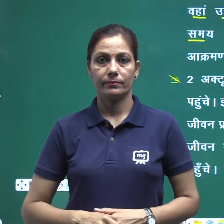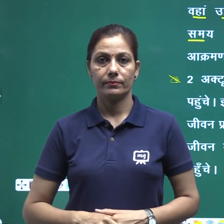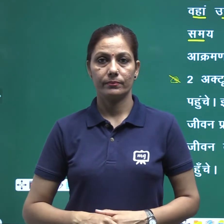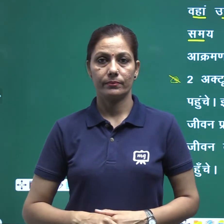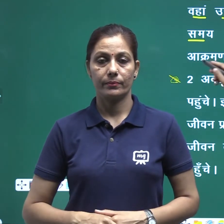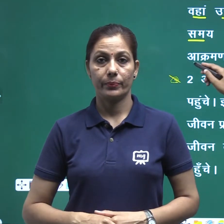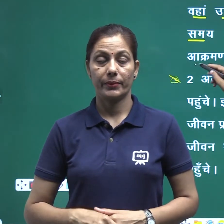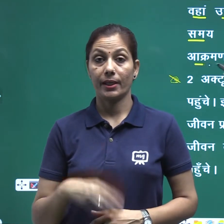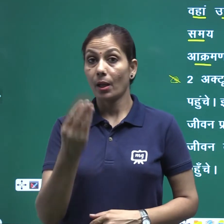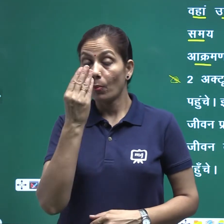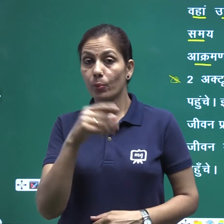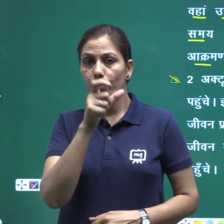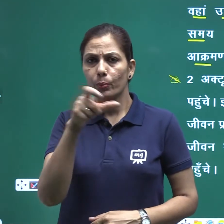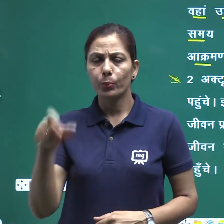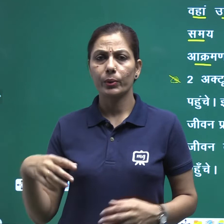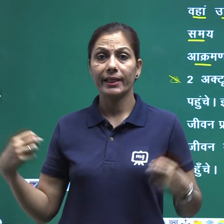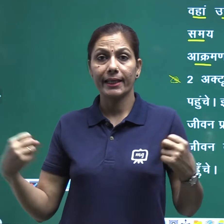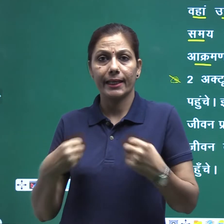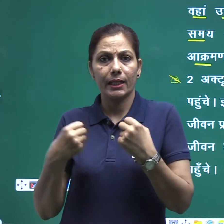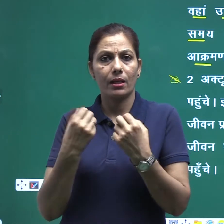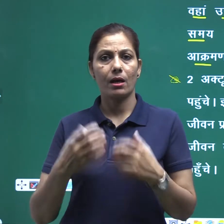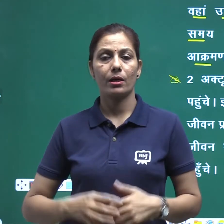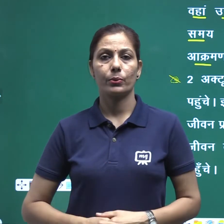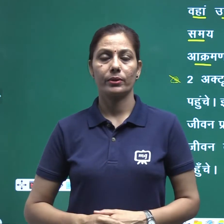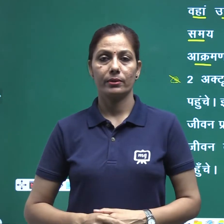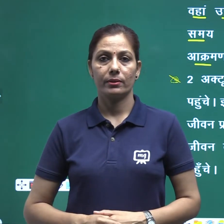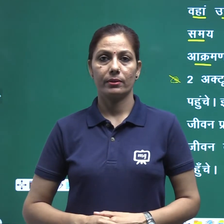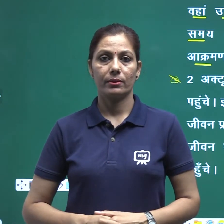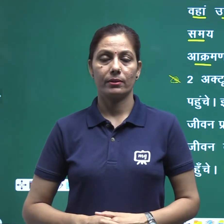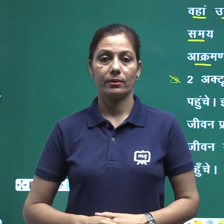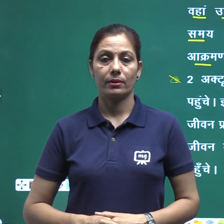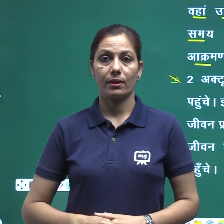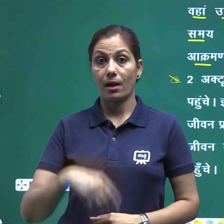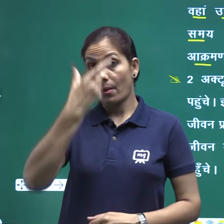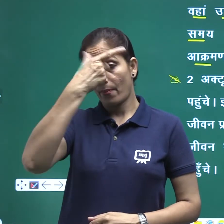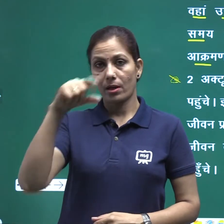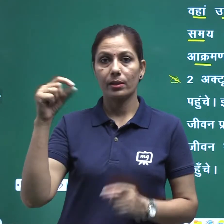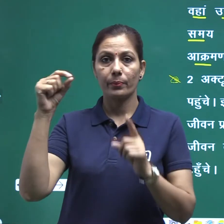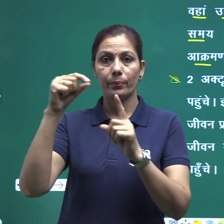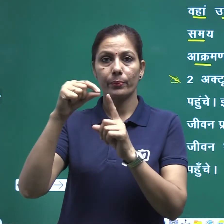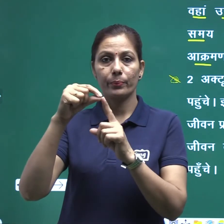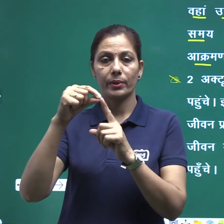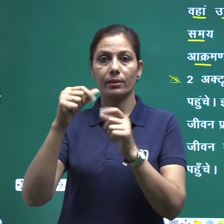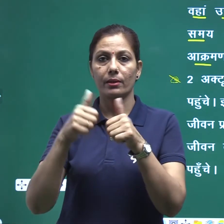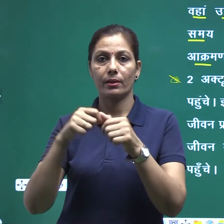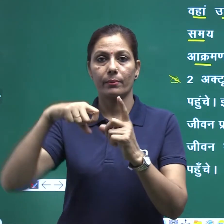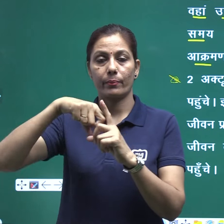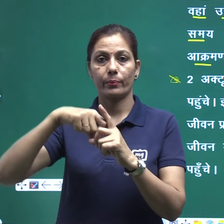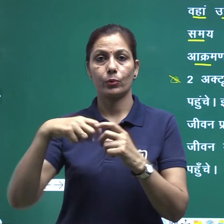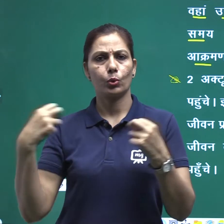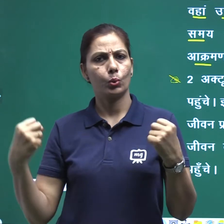कबायली आक्रमण हुआ था, अर्थात भारत पाकिस्तान का युद्ध हुआ था।